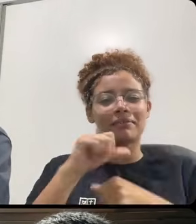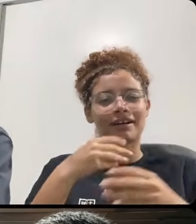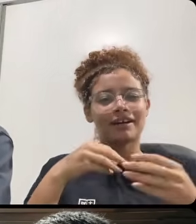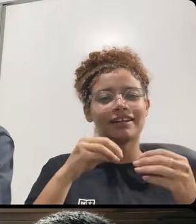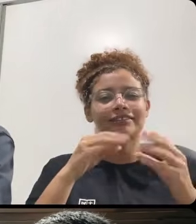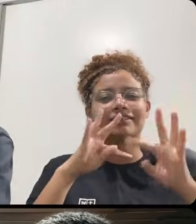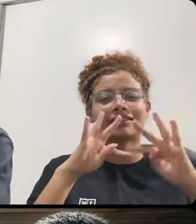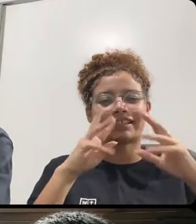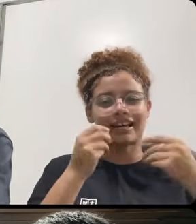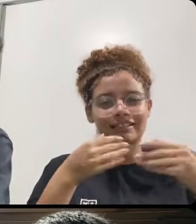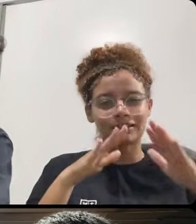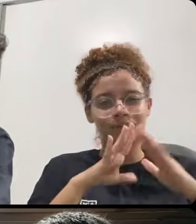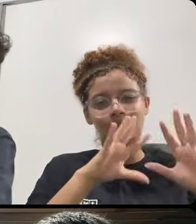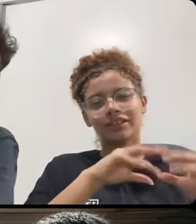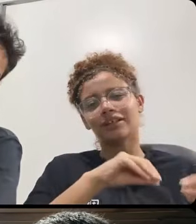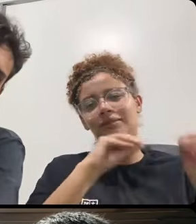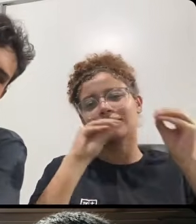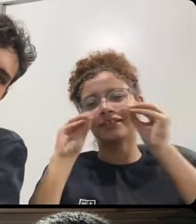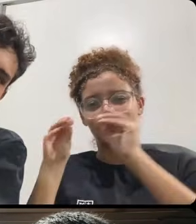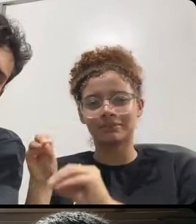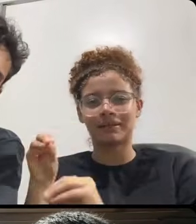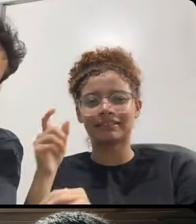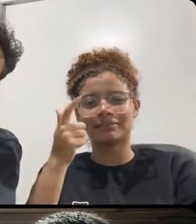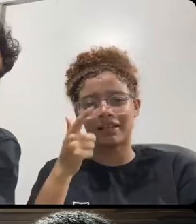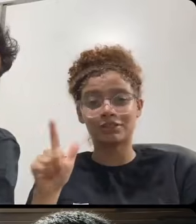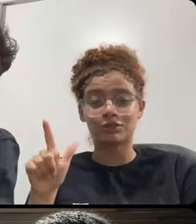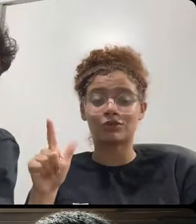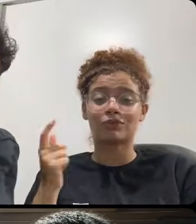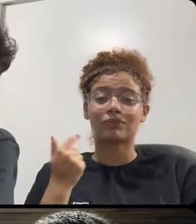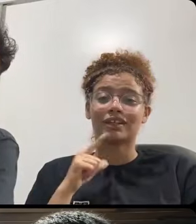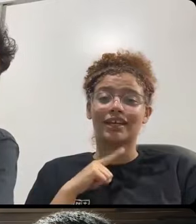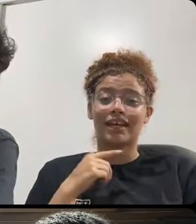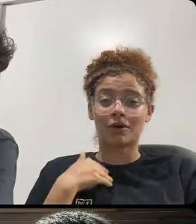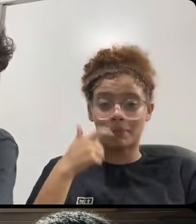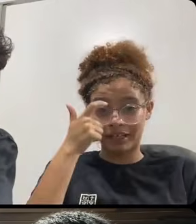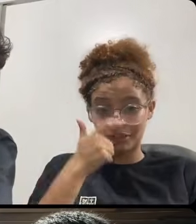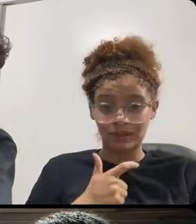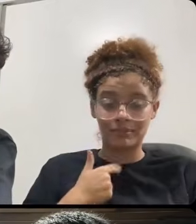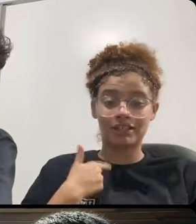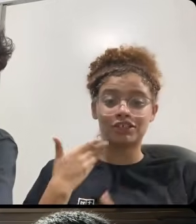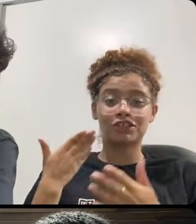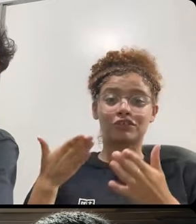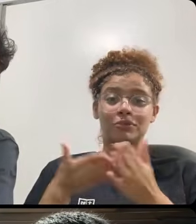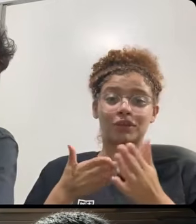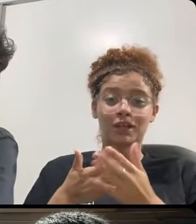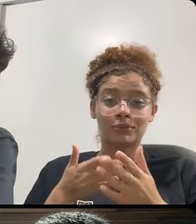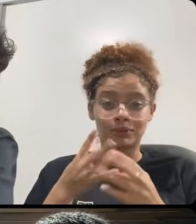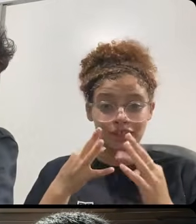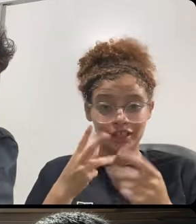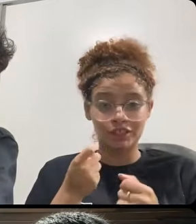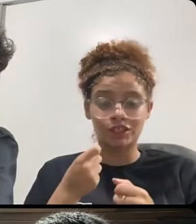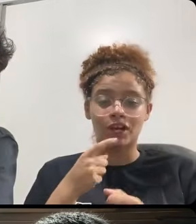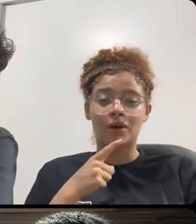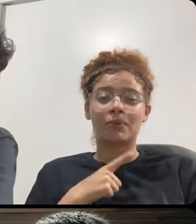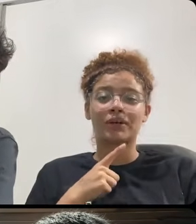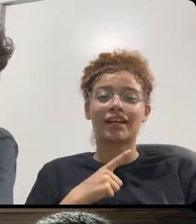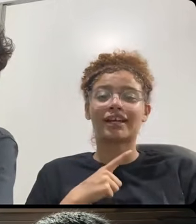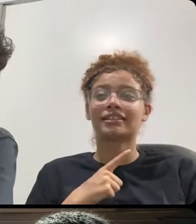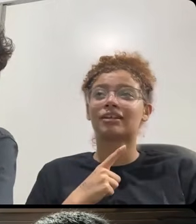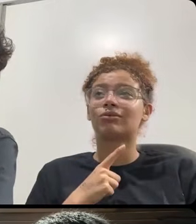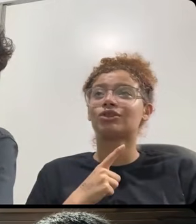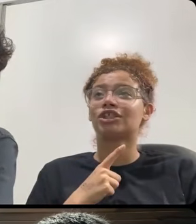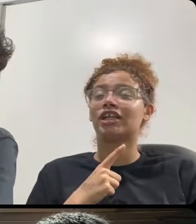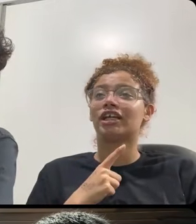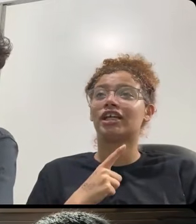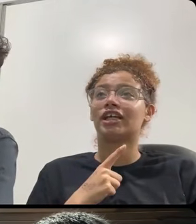então a minha mãe, nossa casa toda, mudamos para a Assembleia de novo. Eu, particularmente, tive um bloqueio muito grande, porque